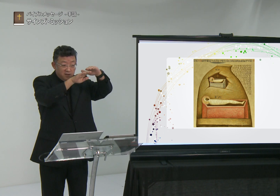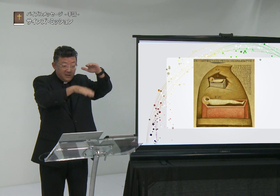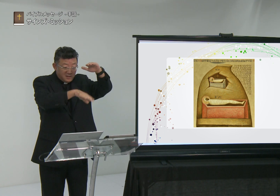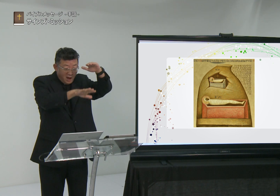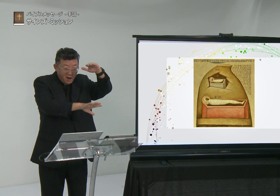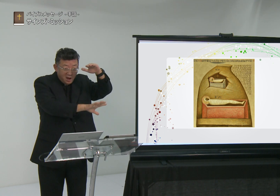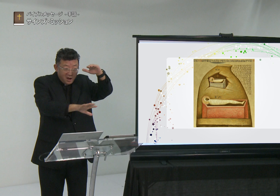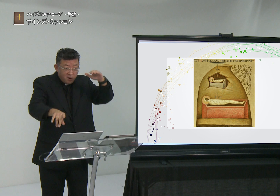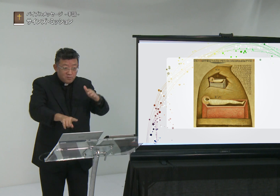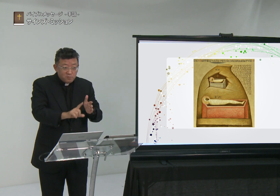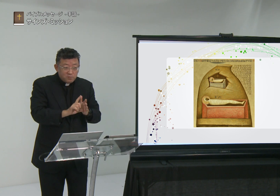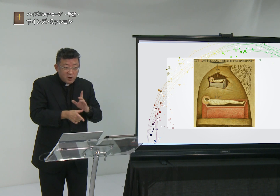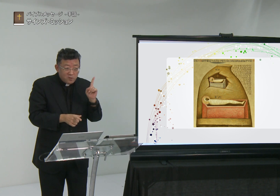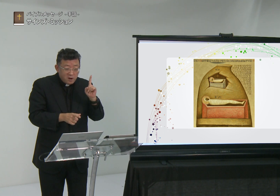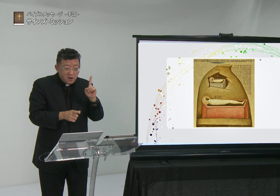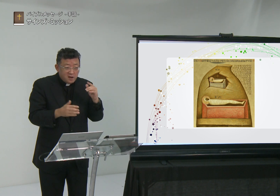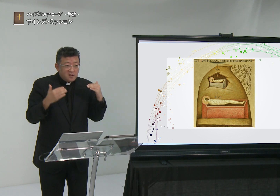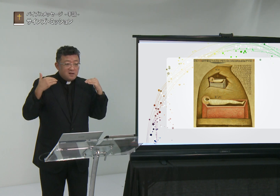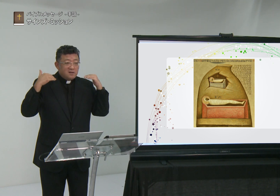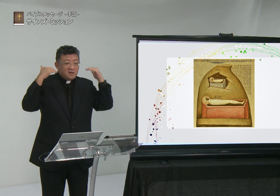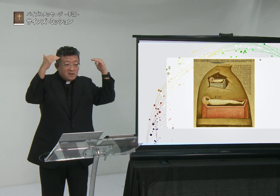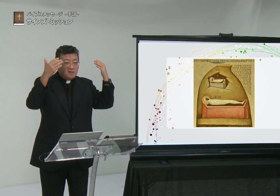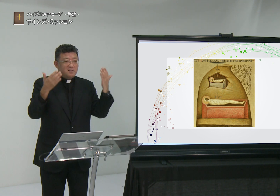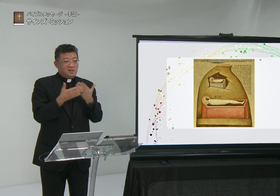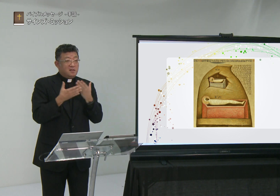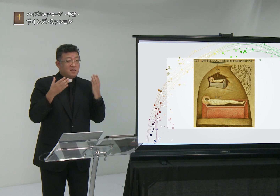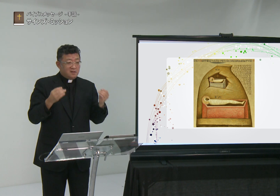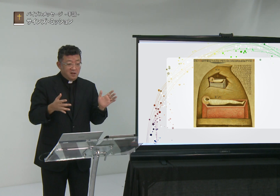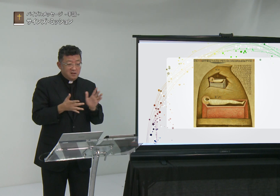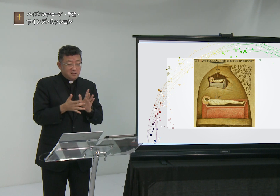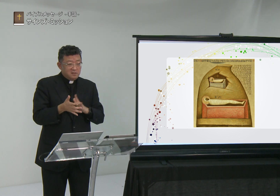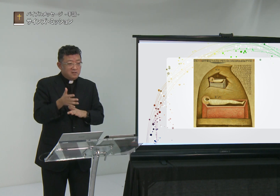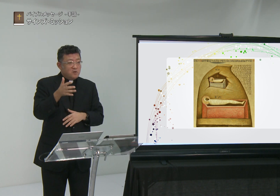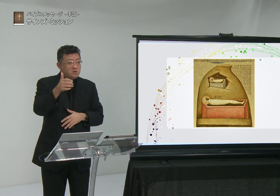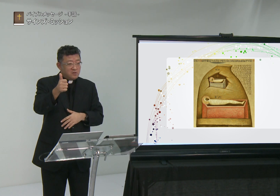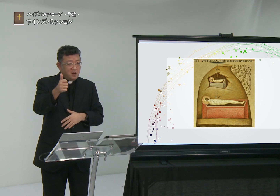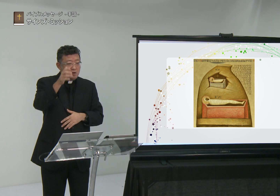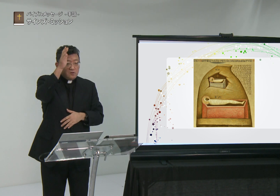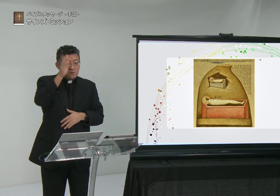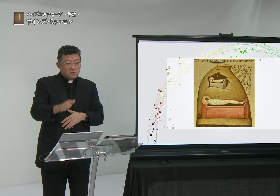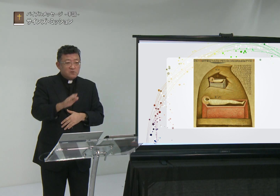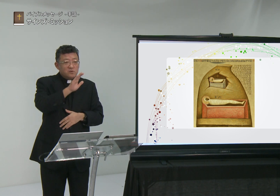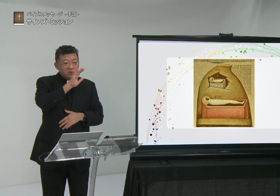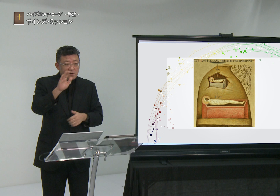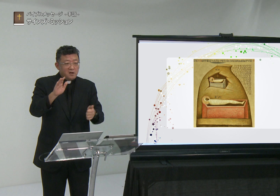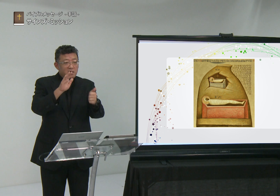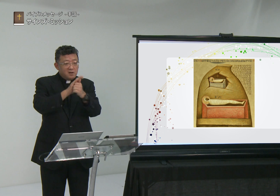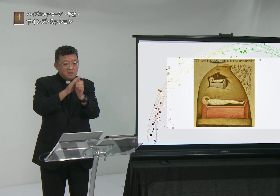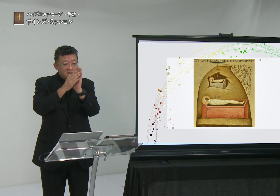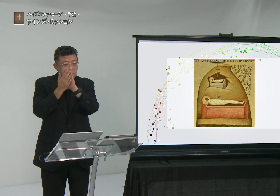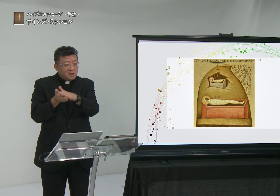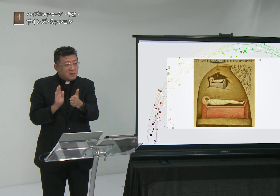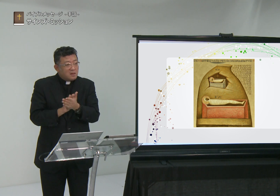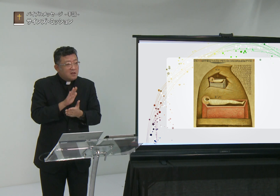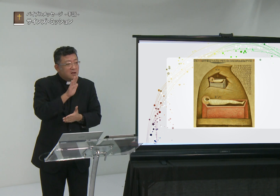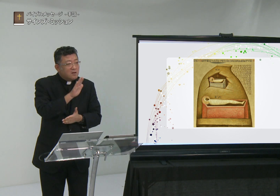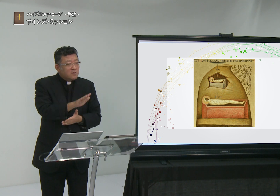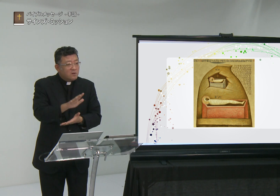ベツレヘムの星のイメージです下側は大人になったイエスが十字架にかかって